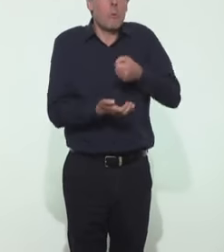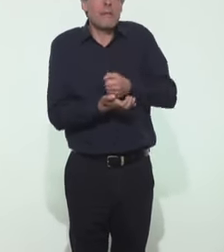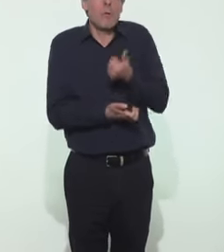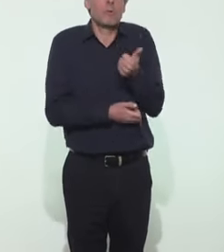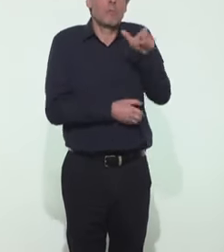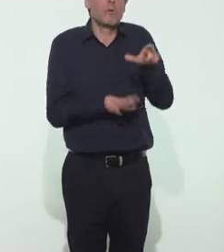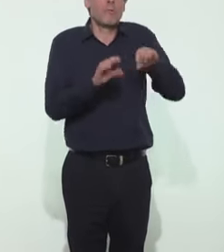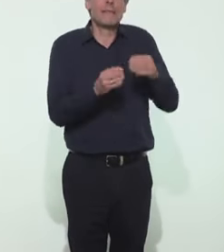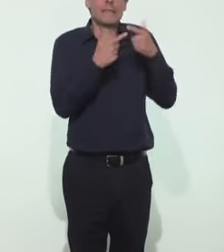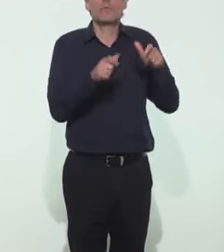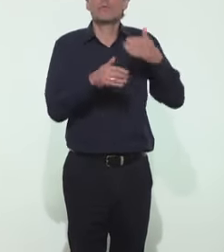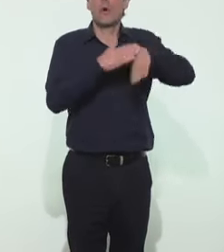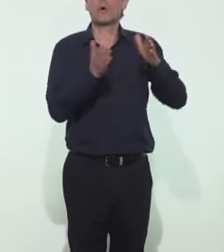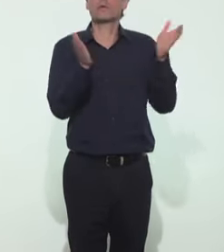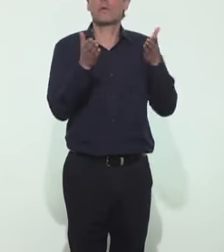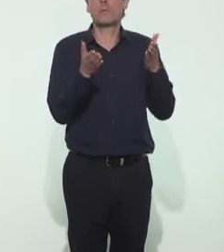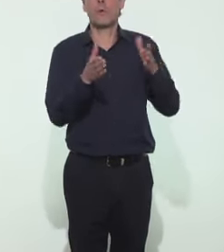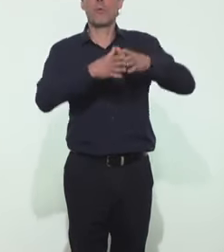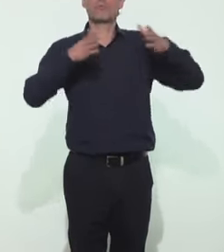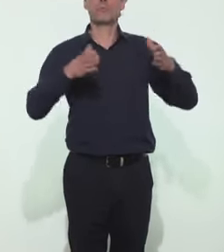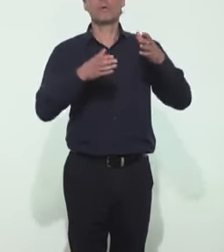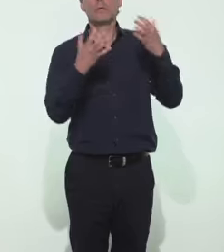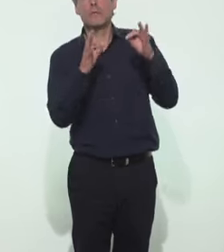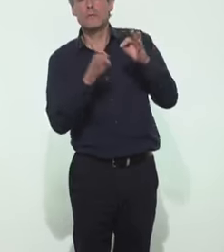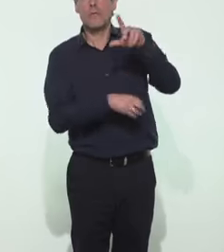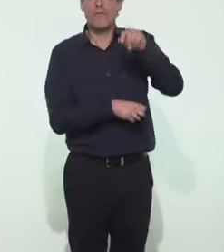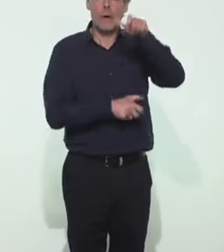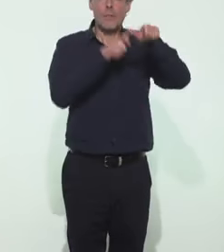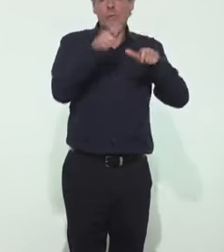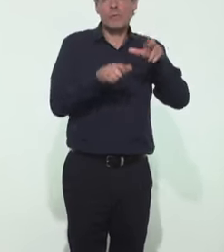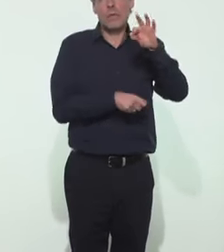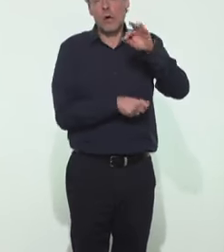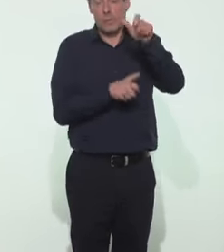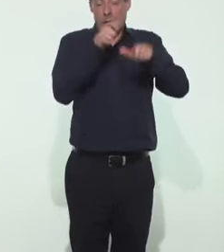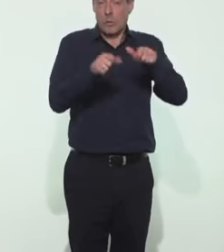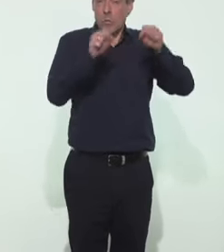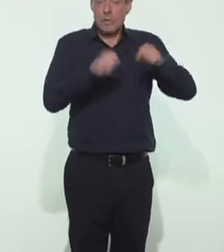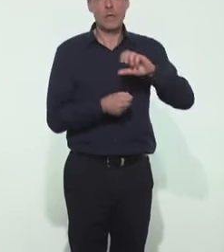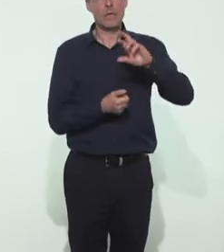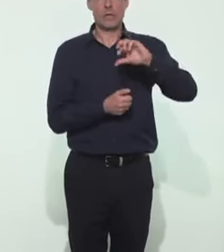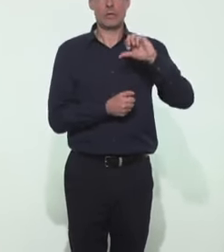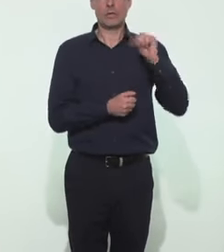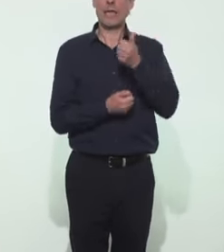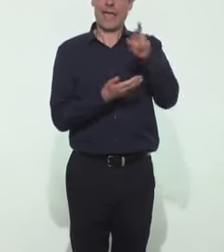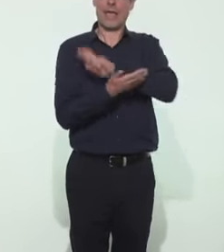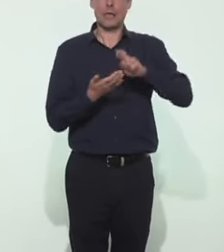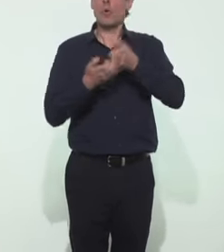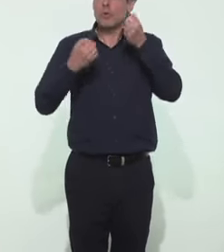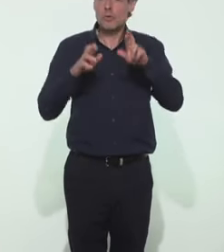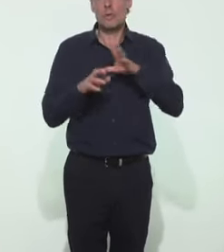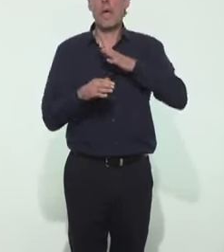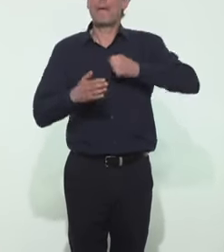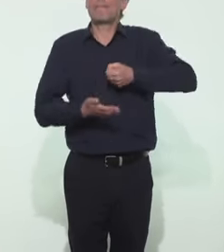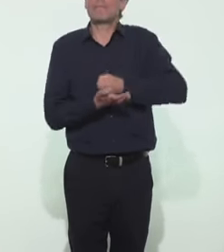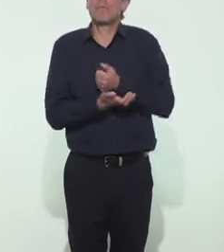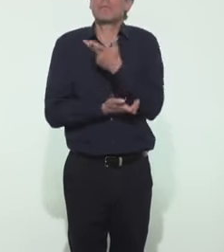dans les grands établissements dix personnes vingt personnes 30 personnes 50 personnes et chaque région s'assure qu'elle a toujours ce volant